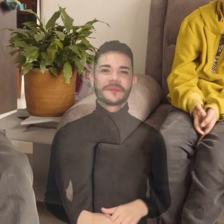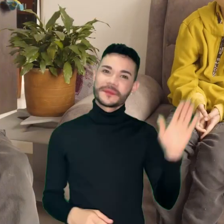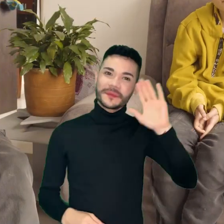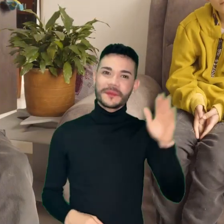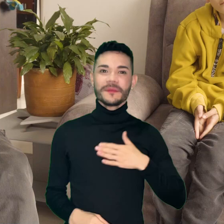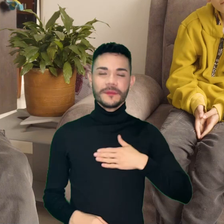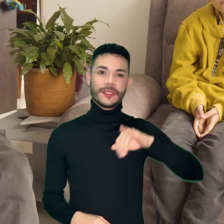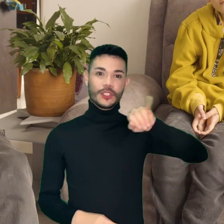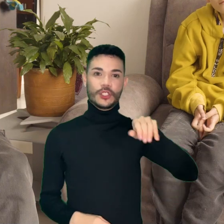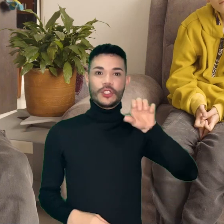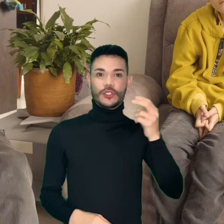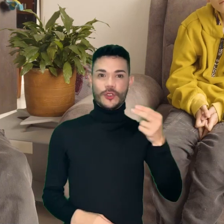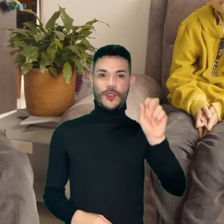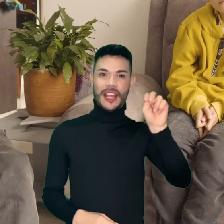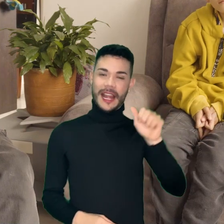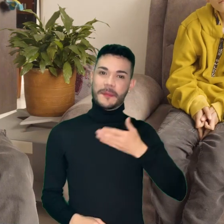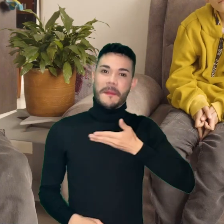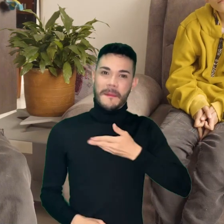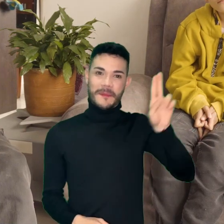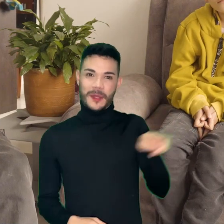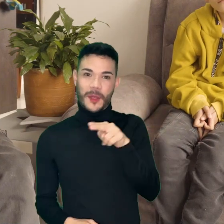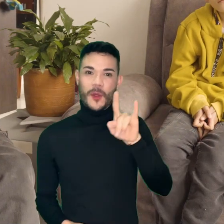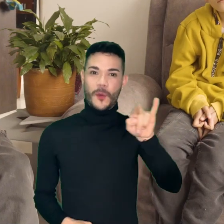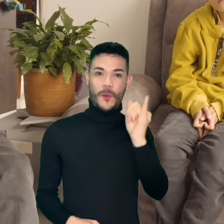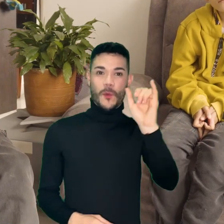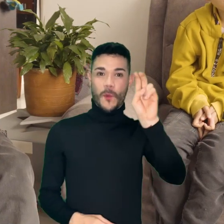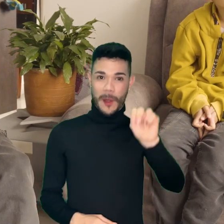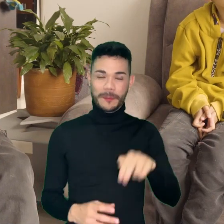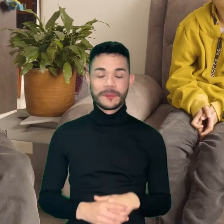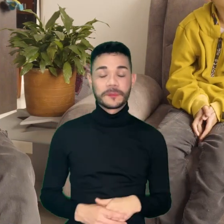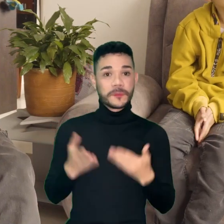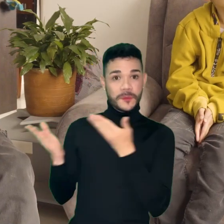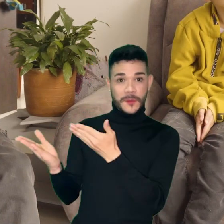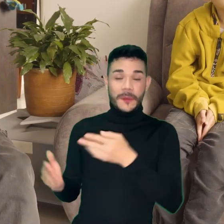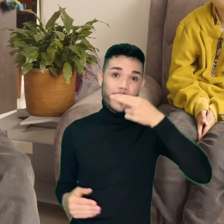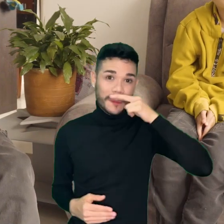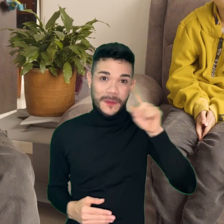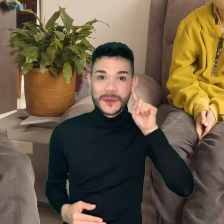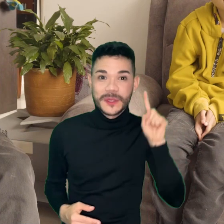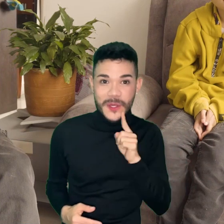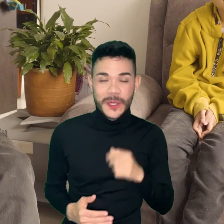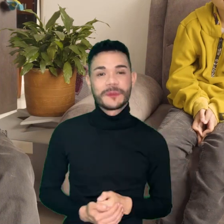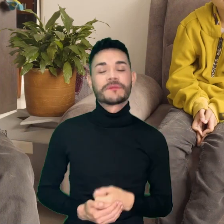Yo soy Joana Vareña, la mamá de Juan José Fajardo. Él es un niño pues sordo